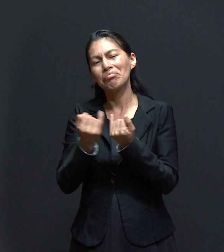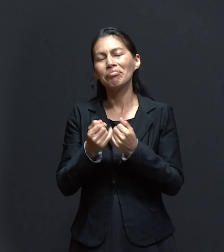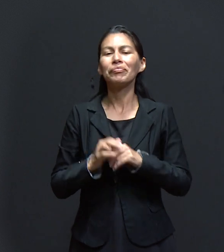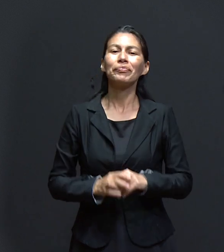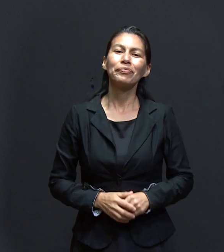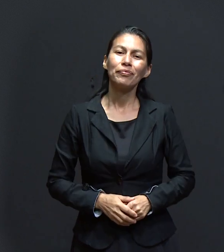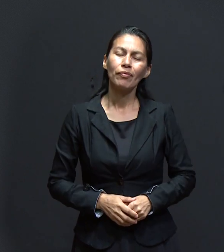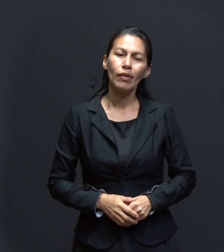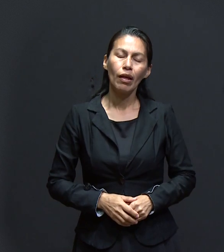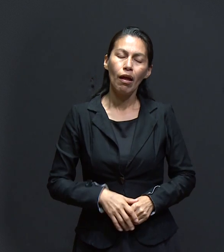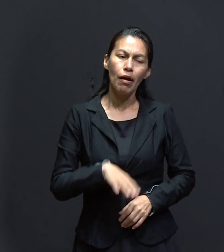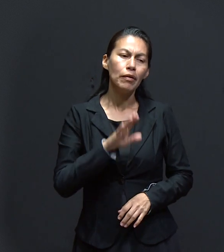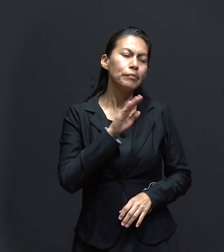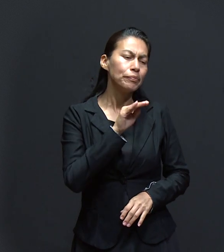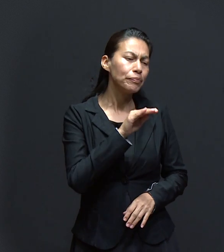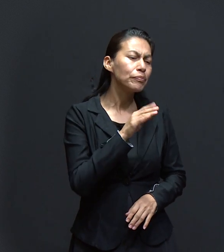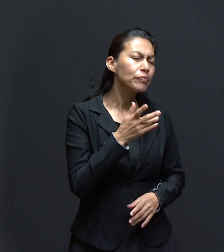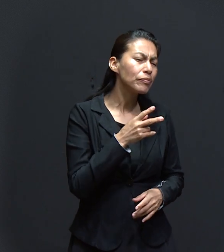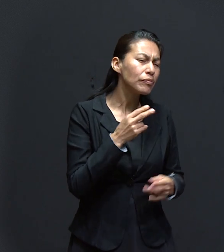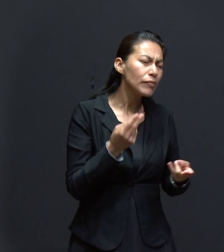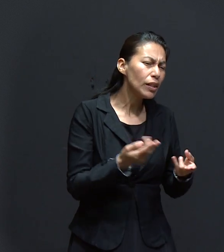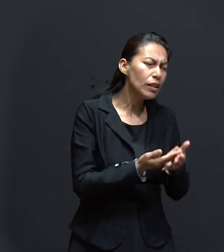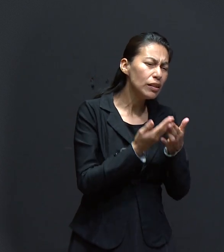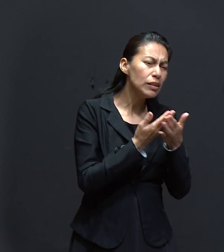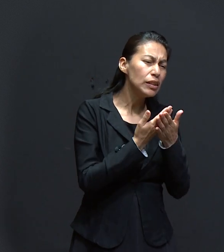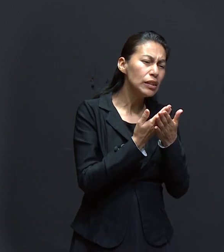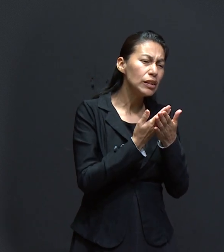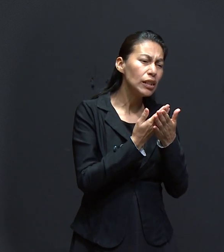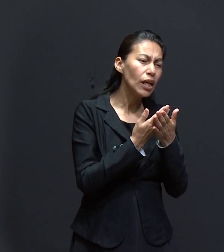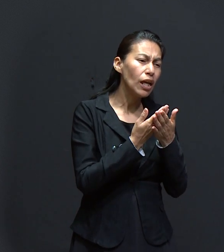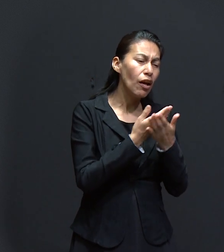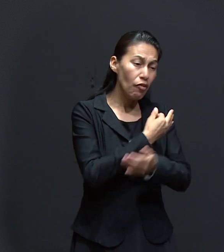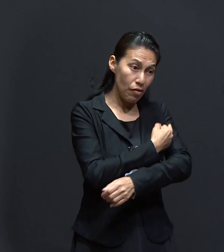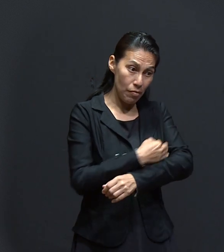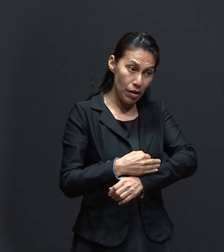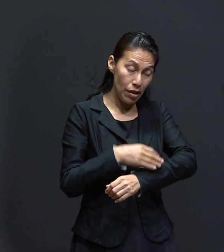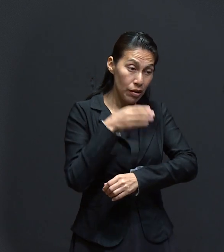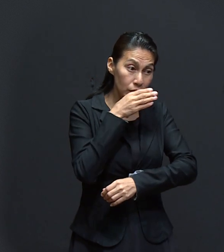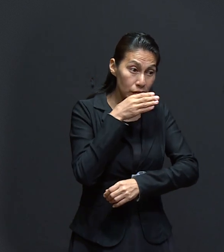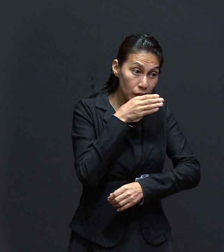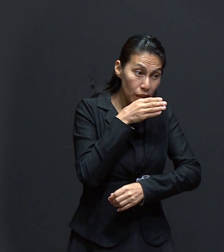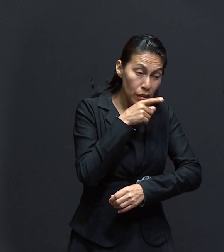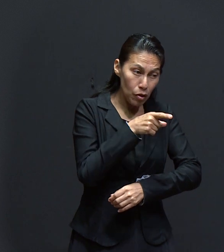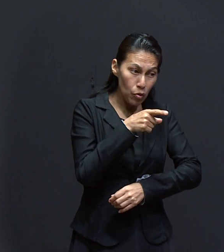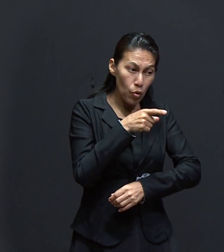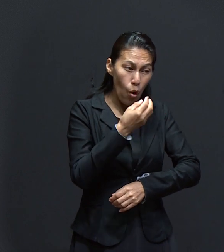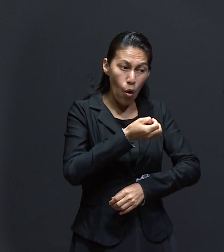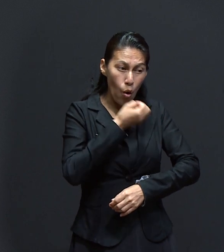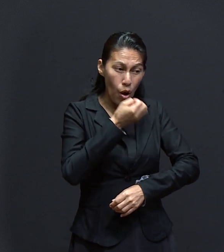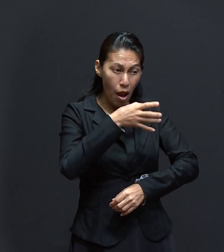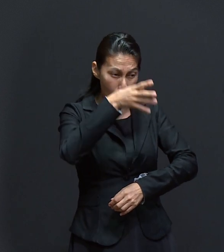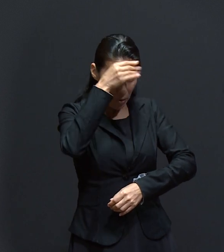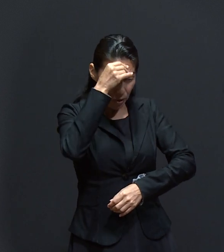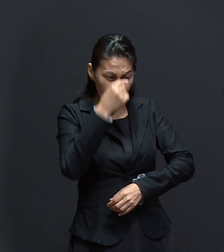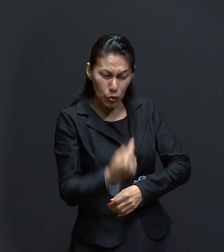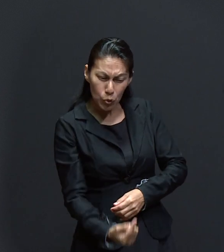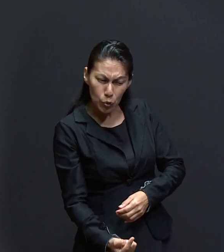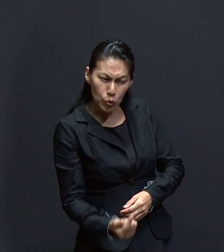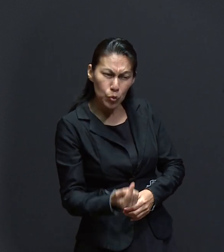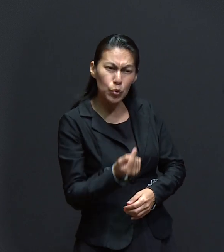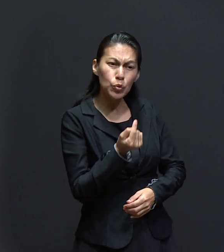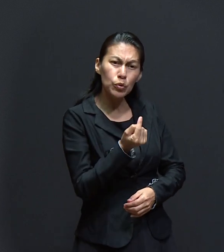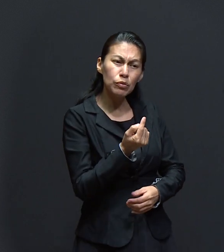momento para el atún asiste en lugar cristiano y